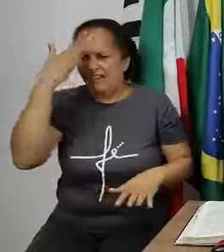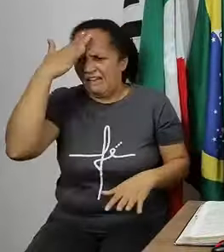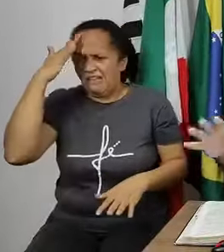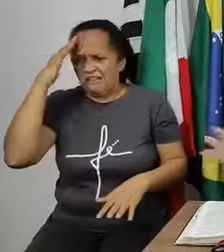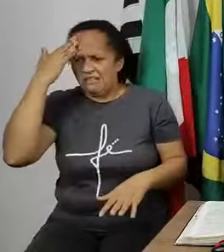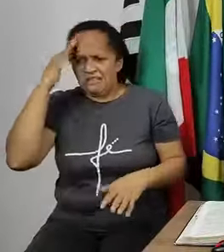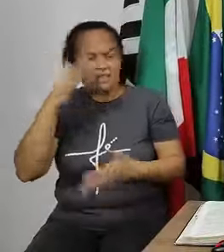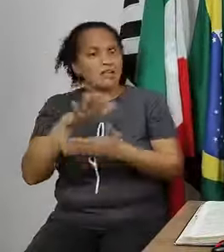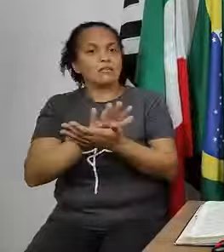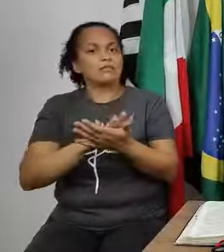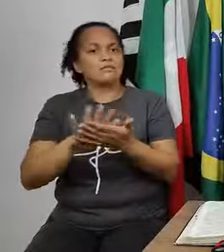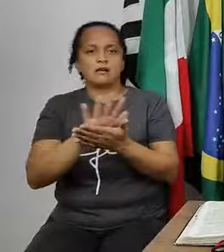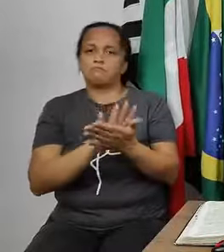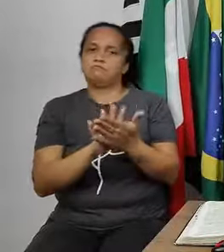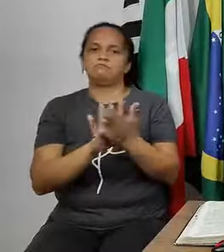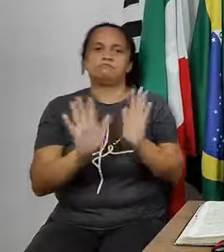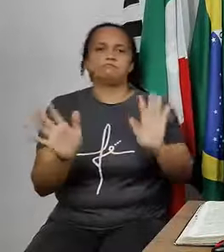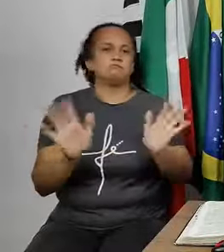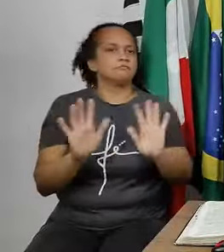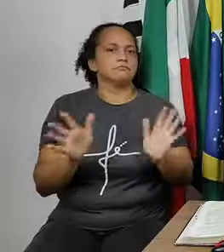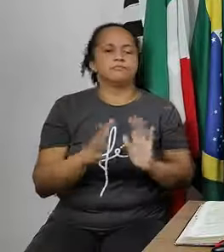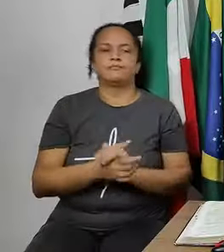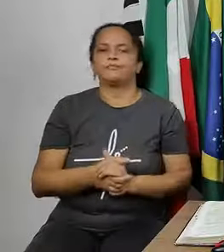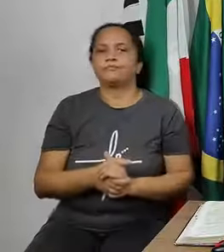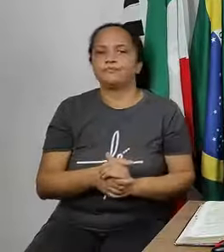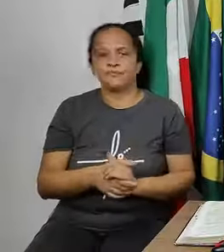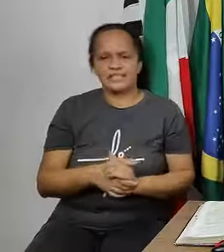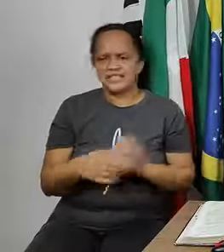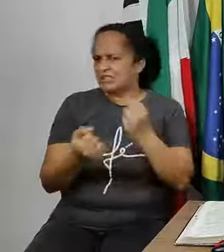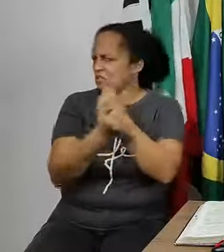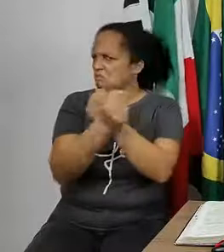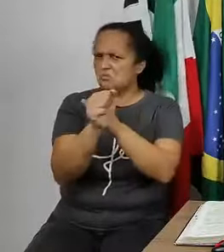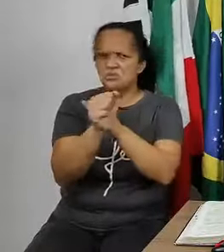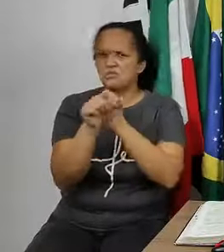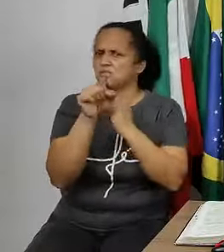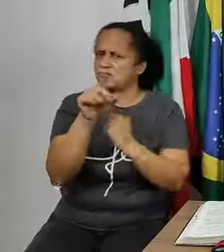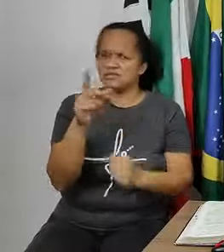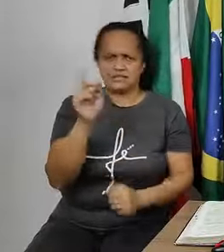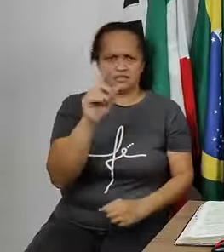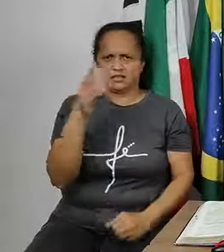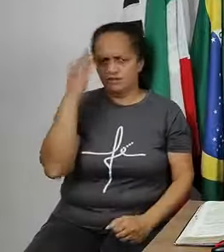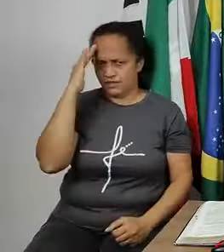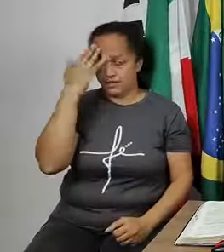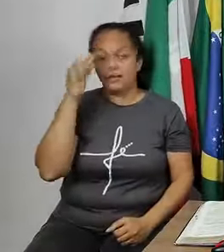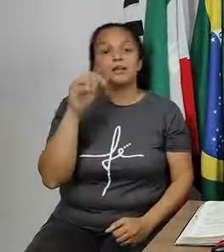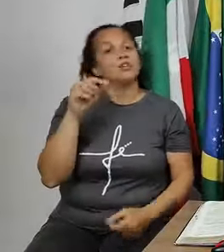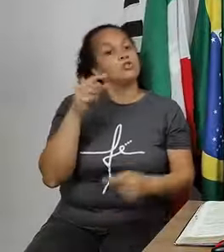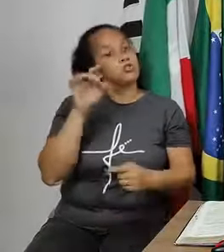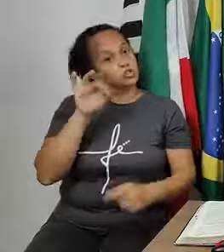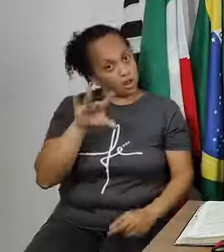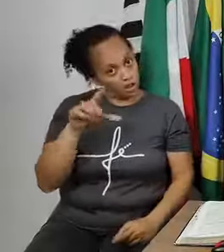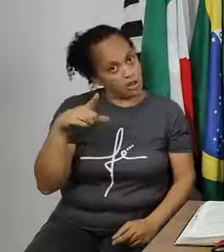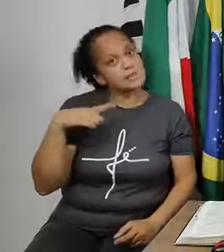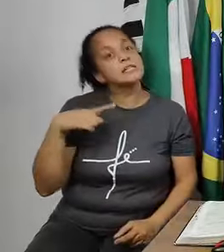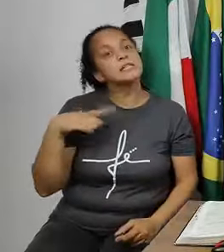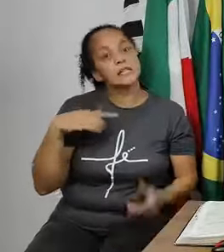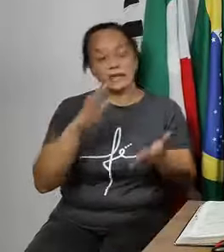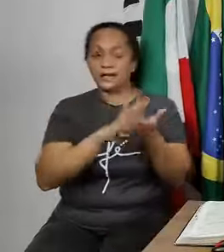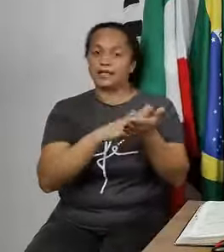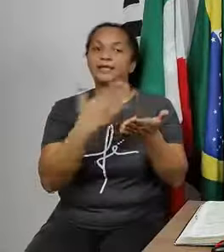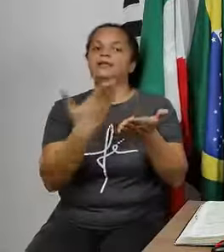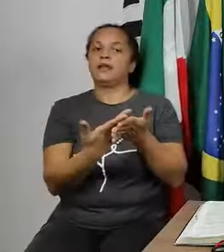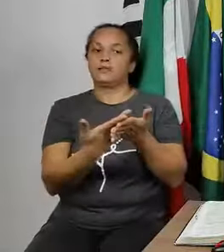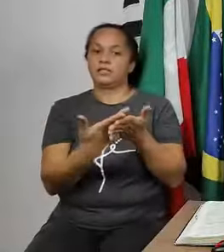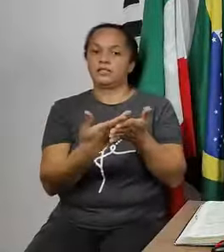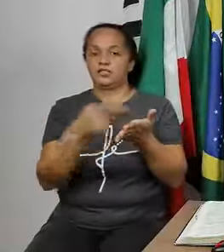absolutamente nada. Vai ficar impossível, a não ser que você tenha um intérprete lá, que vai traduzir para você